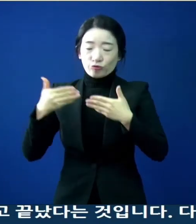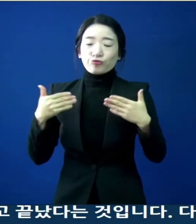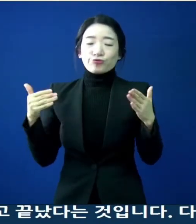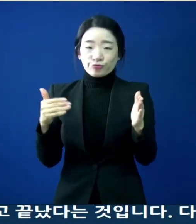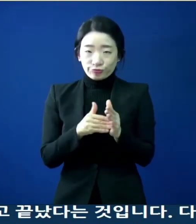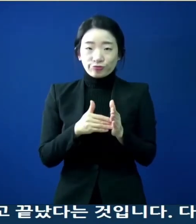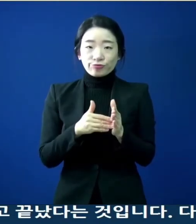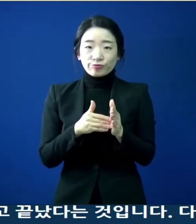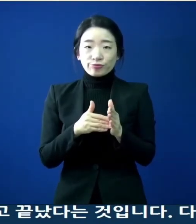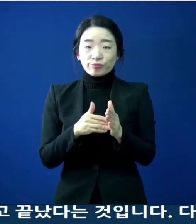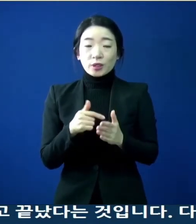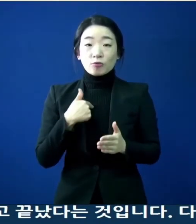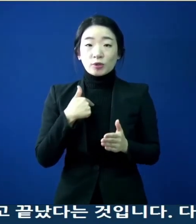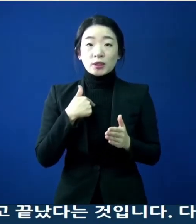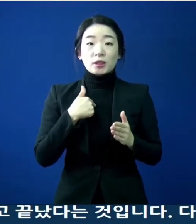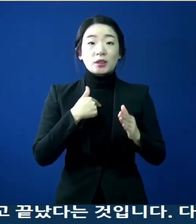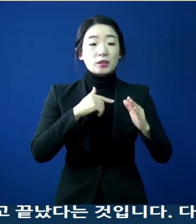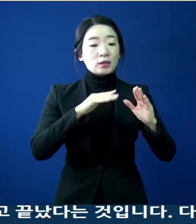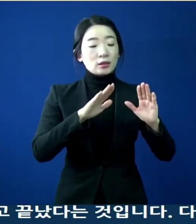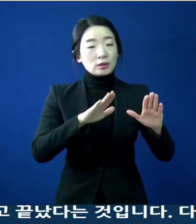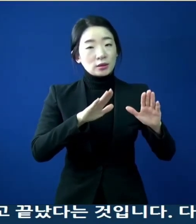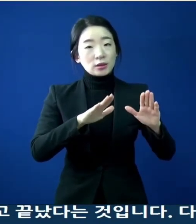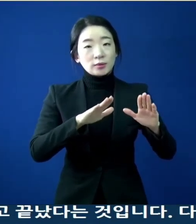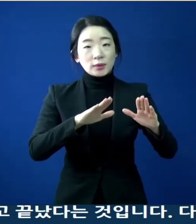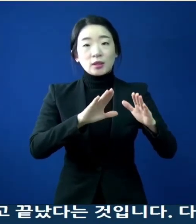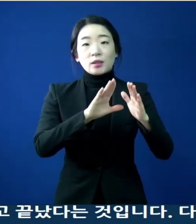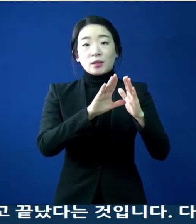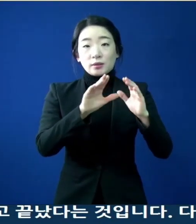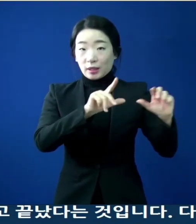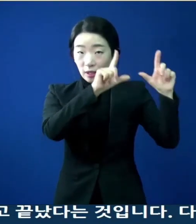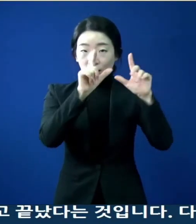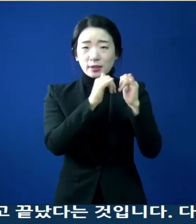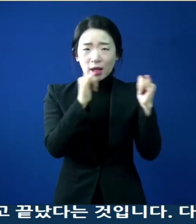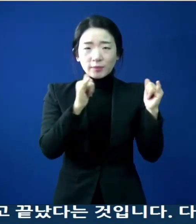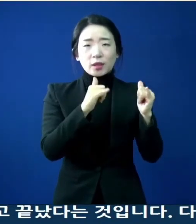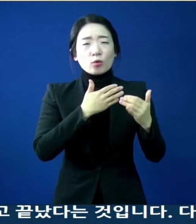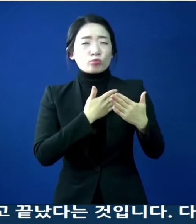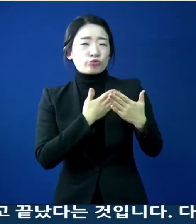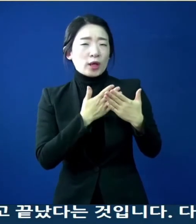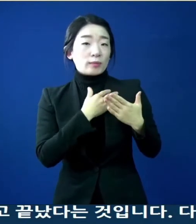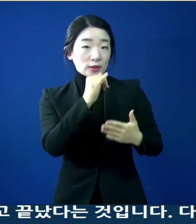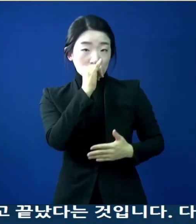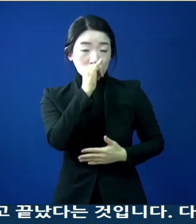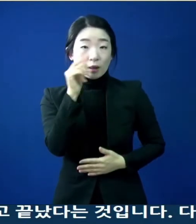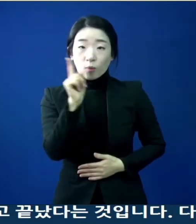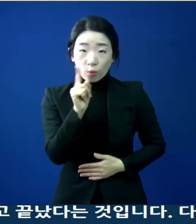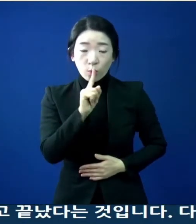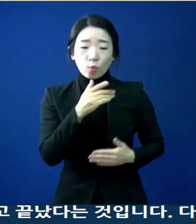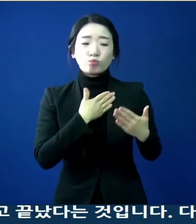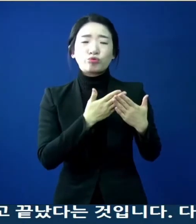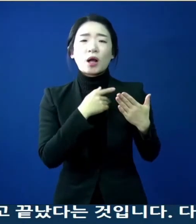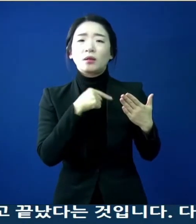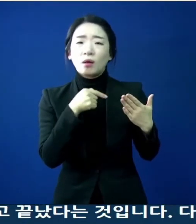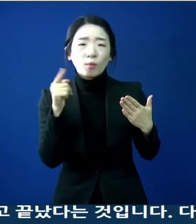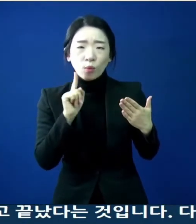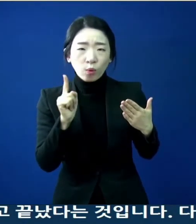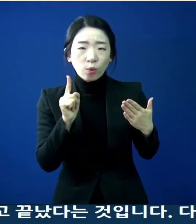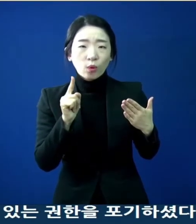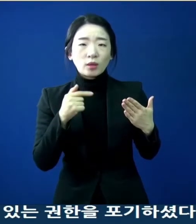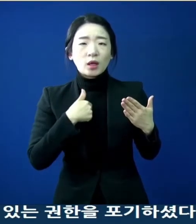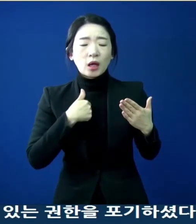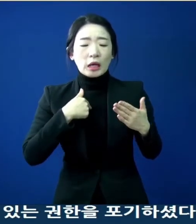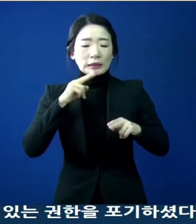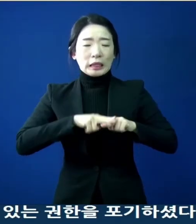있습니다. 어떤 불안이냐면, 내가 지금 가지고 있는 직위나 내가 지금 일할 수 있는 이